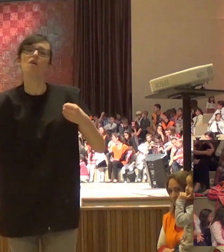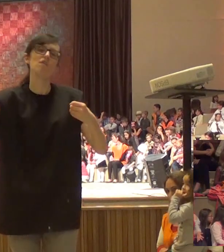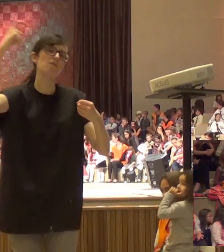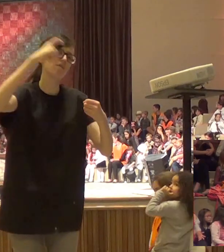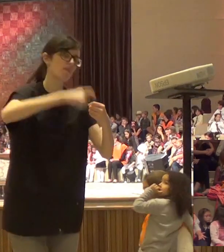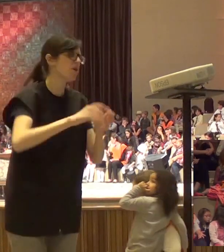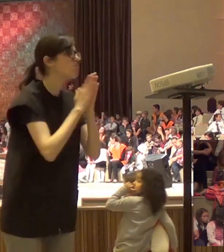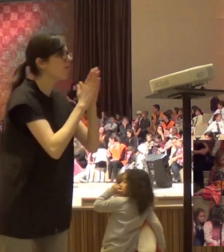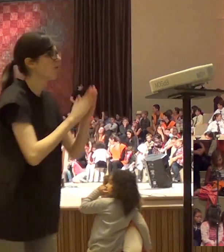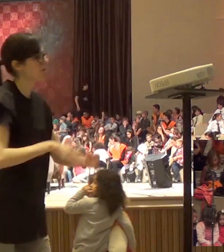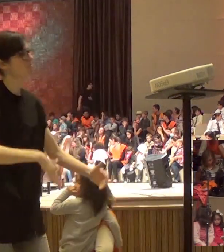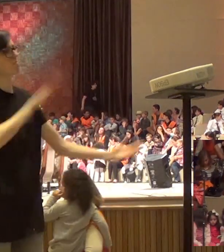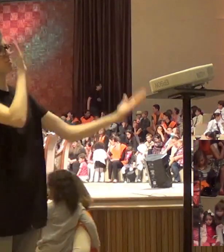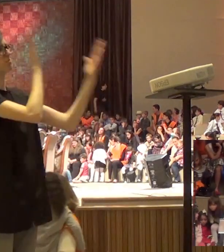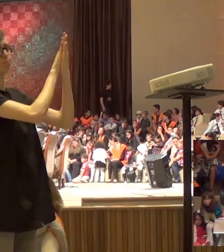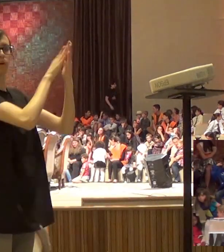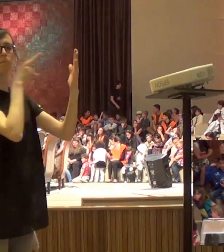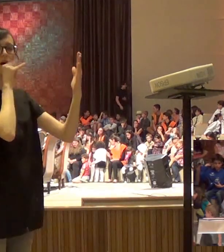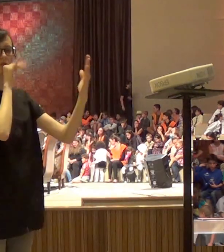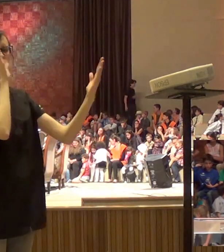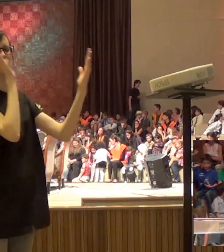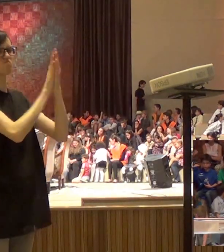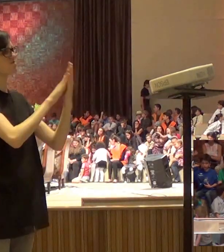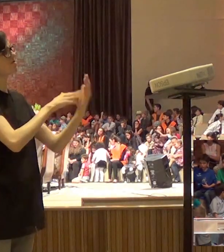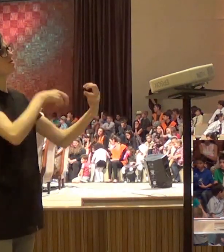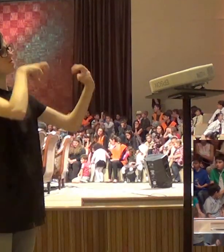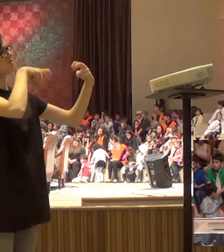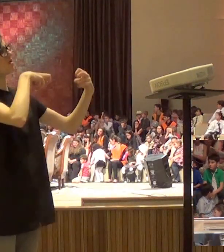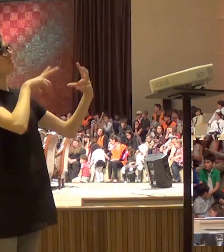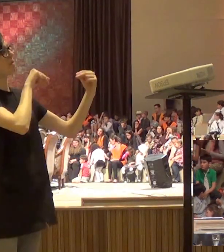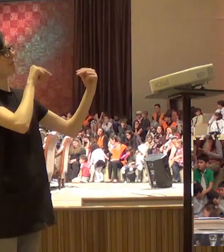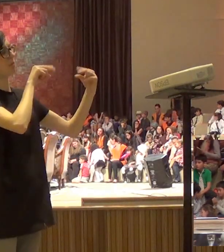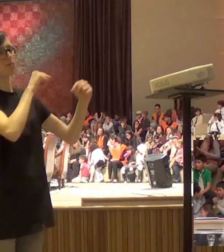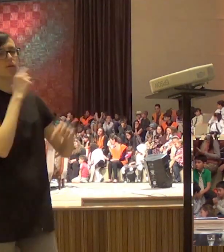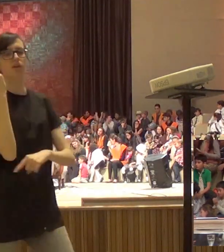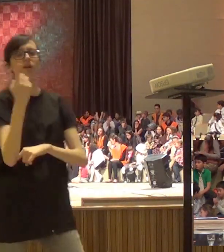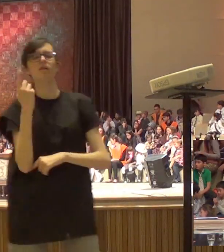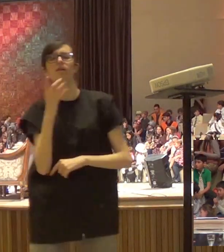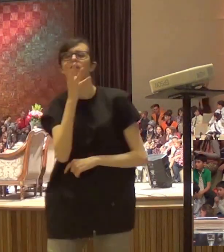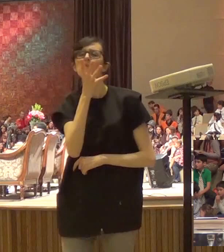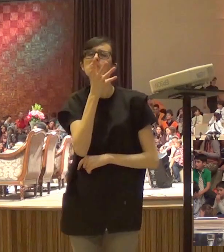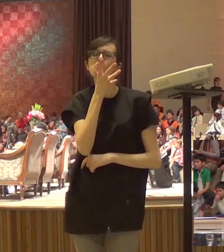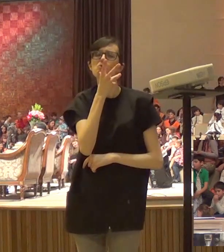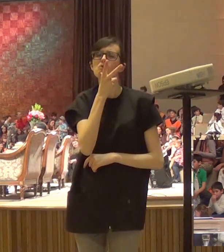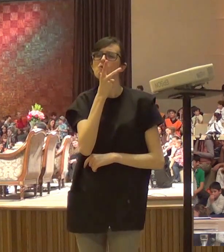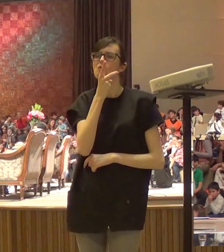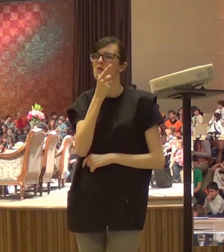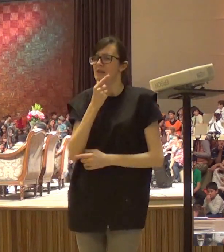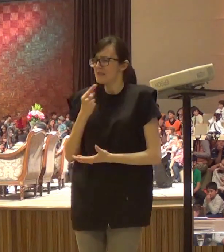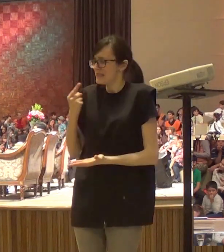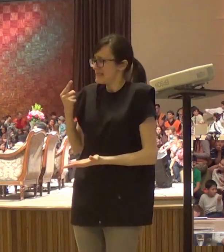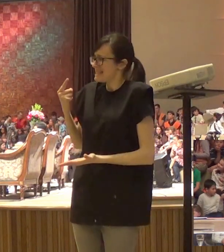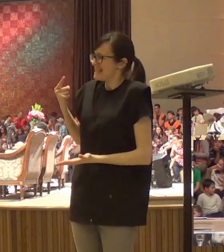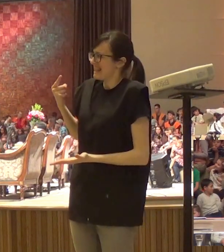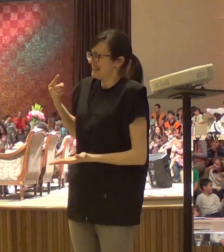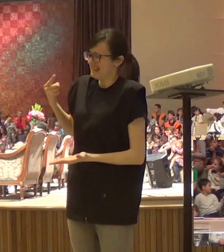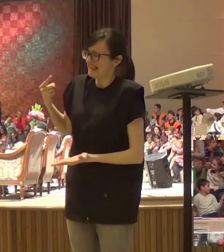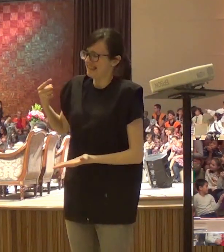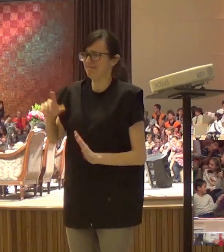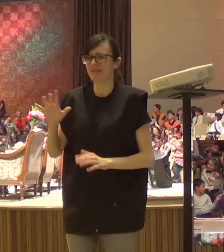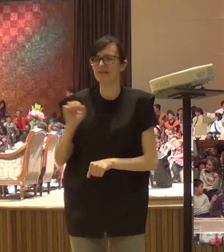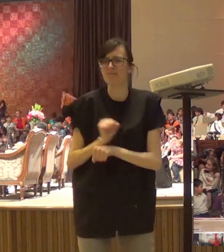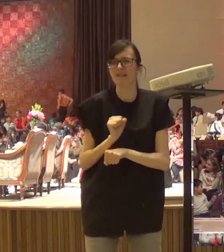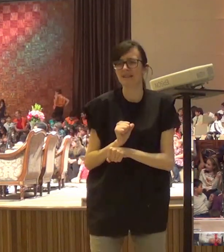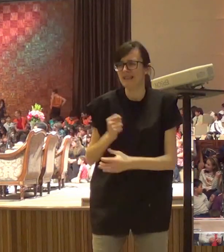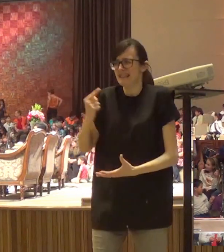e pede uma audiência com o pai, pede uma conversa com o pai. E Davi demora muito para marcar essa conversa. Absalão tem que chamar a atenção